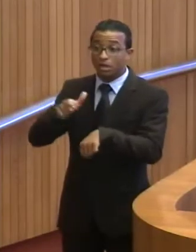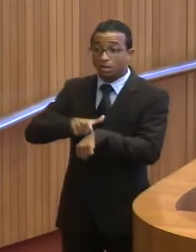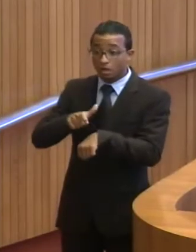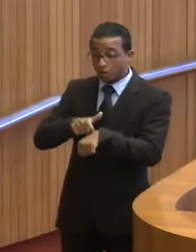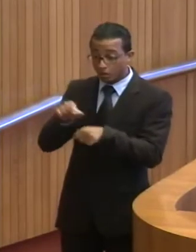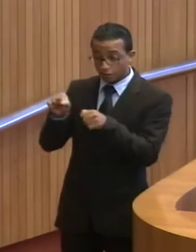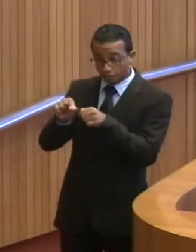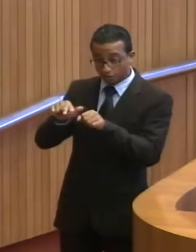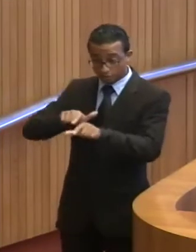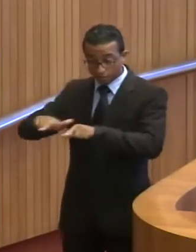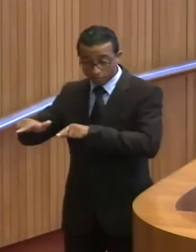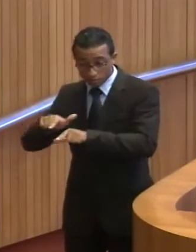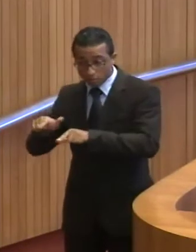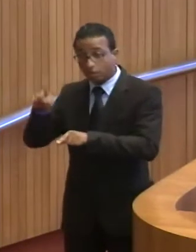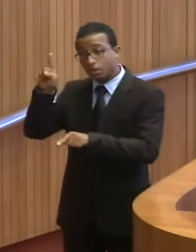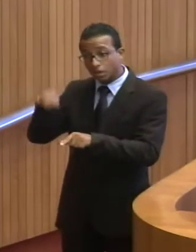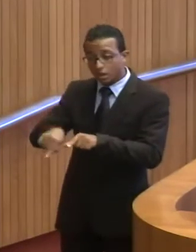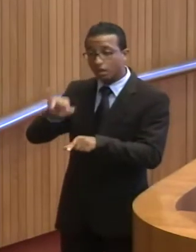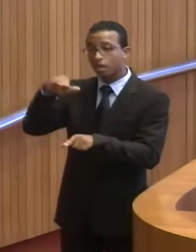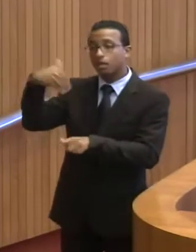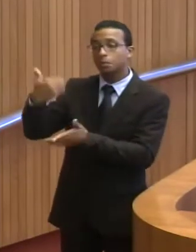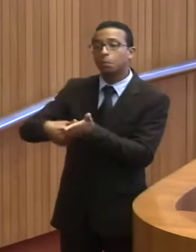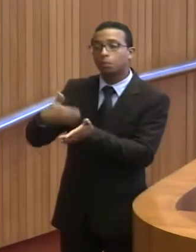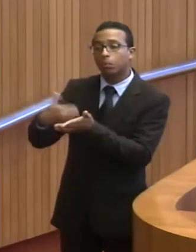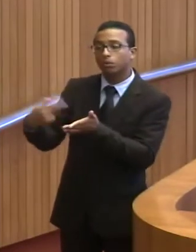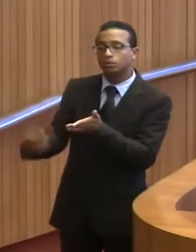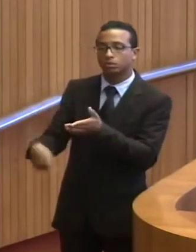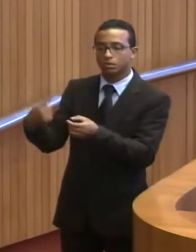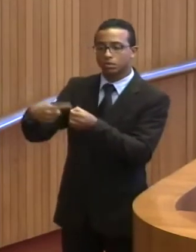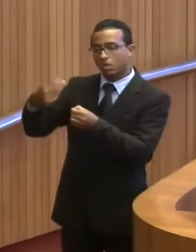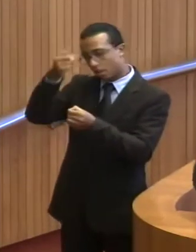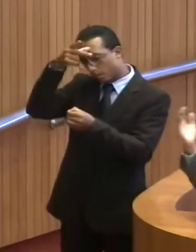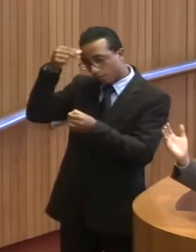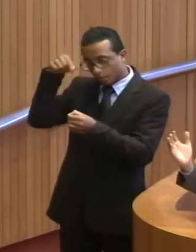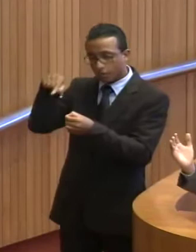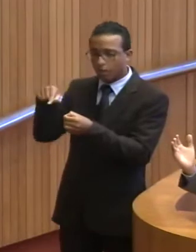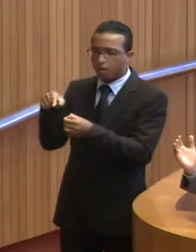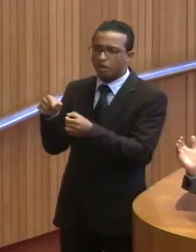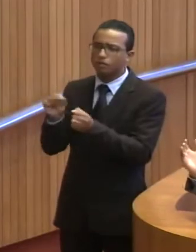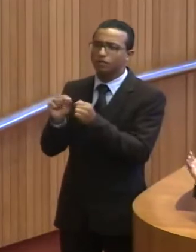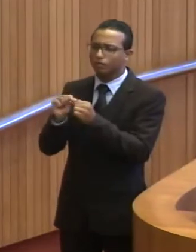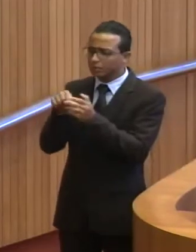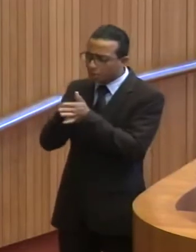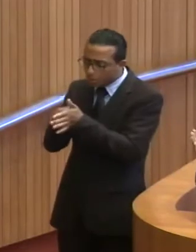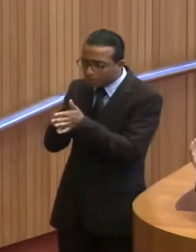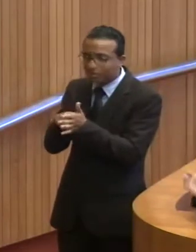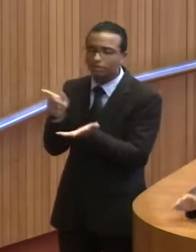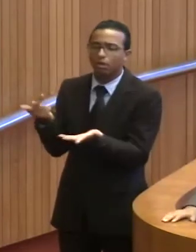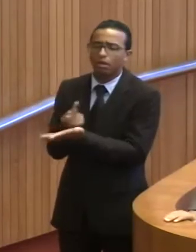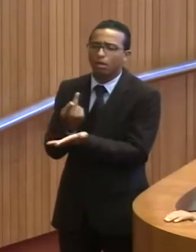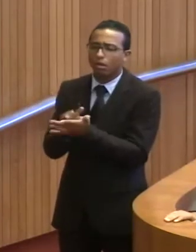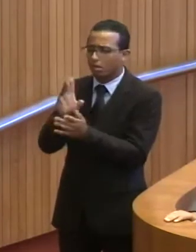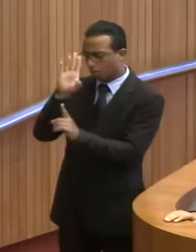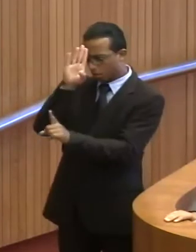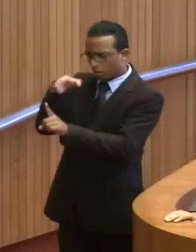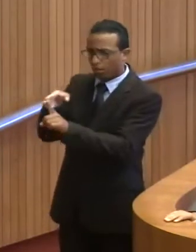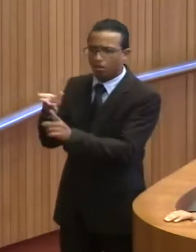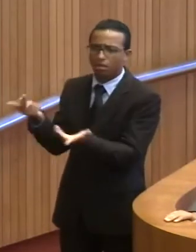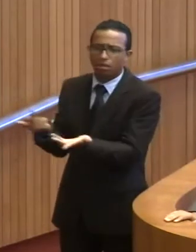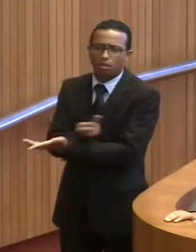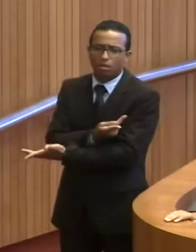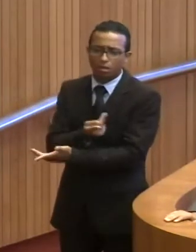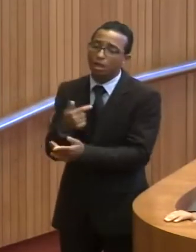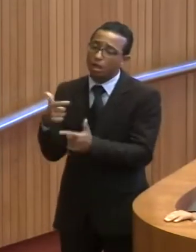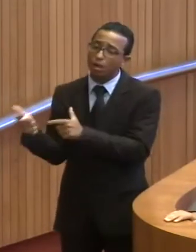prestação de serviço é imposto municipal. A consulta foi feita no lugar errado. Essa foi a segunda